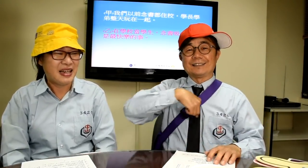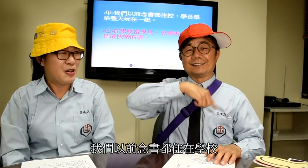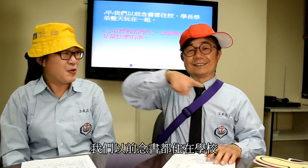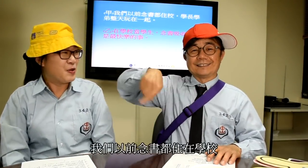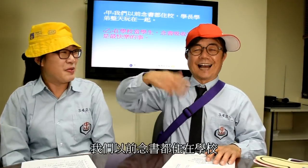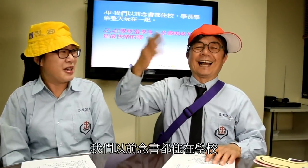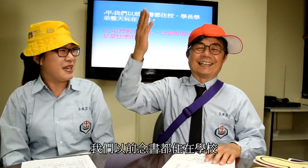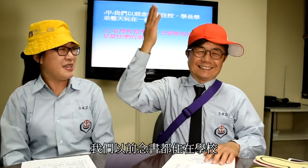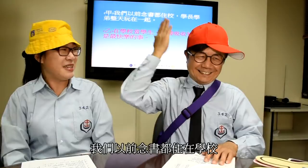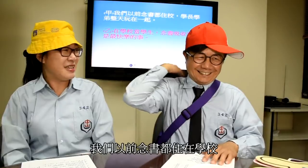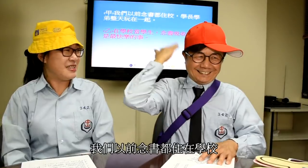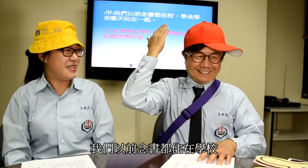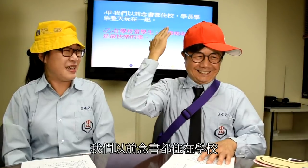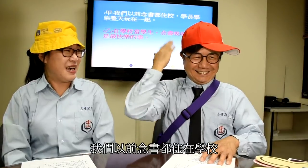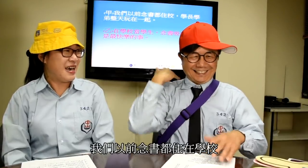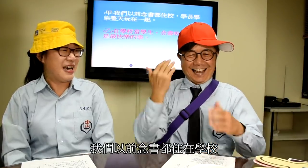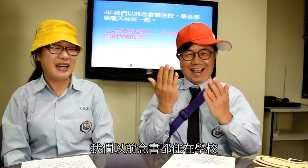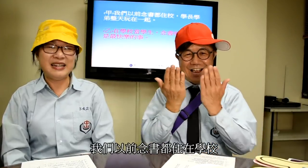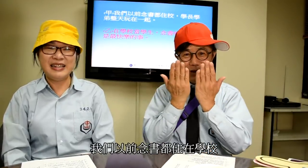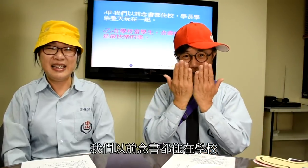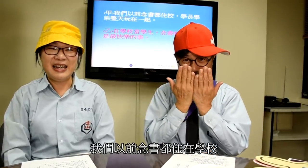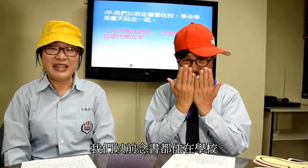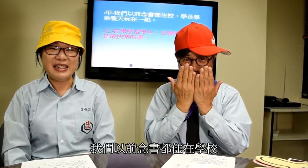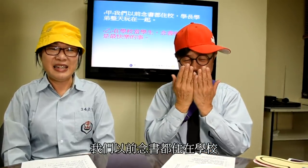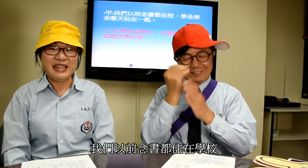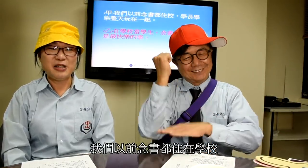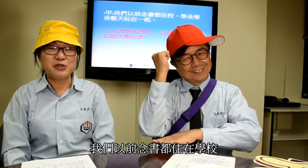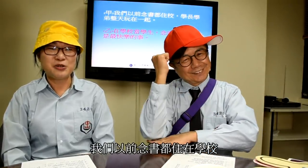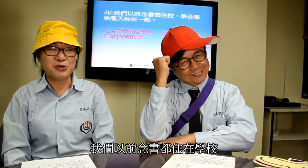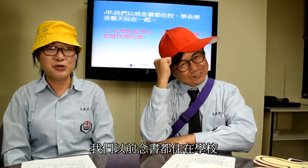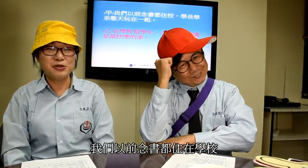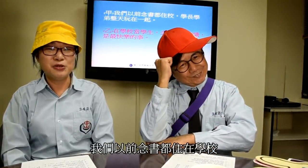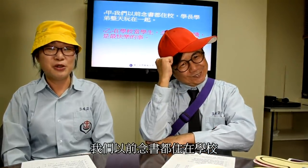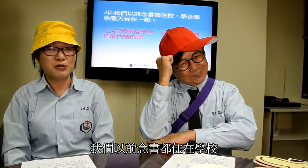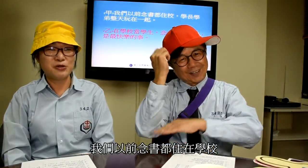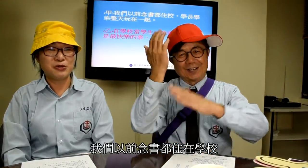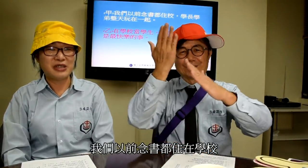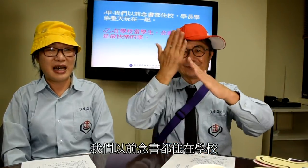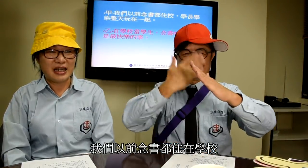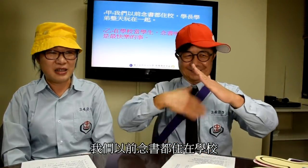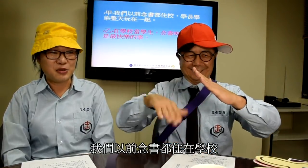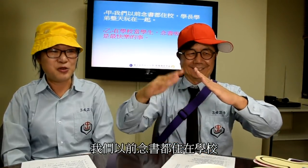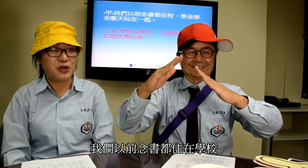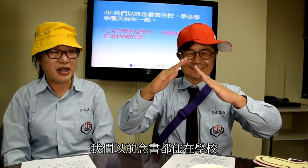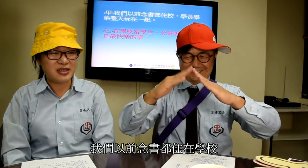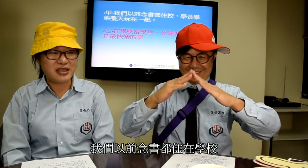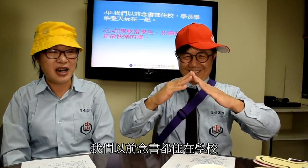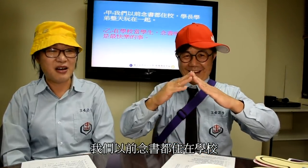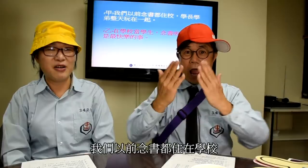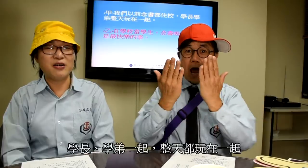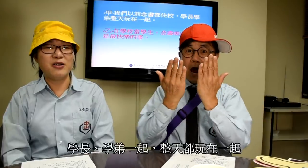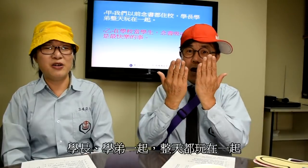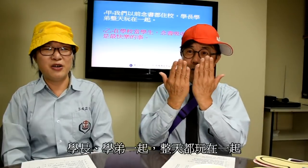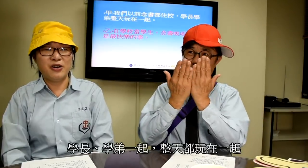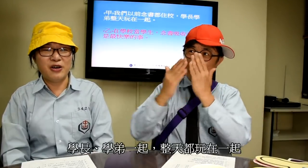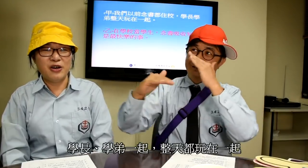我们以前念书都住在学校，